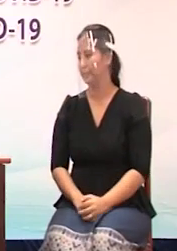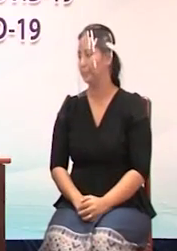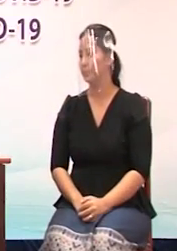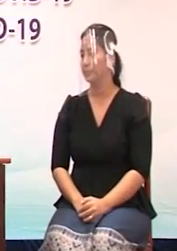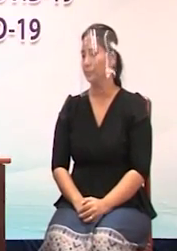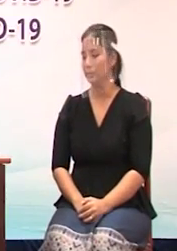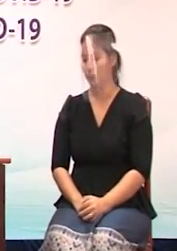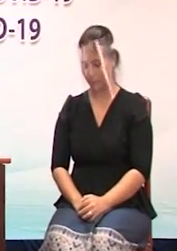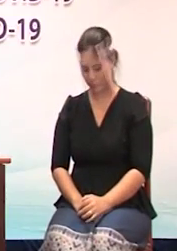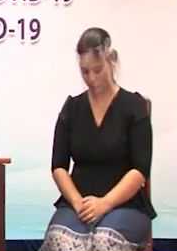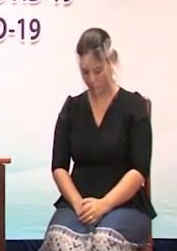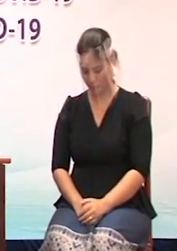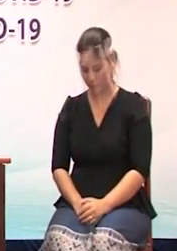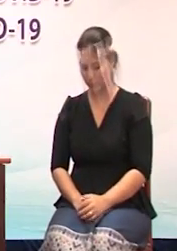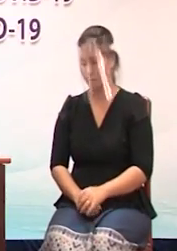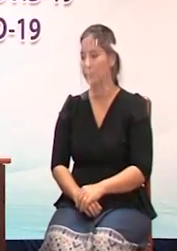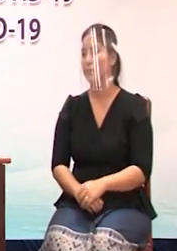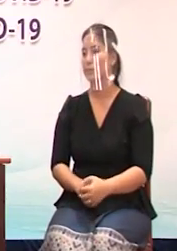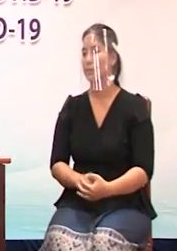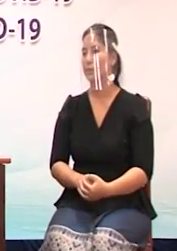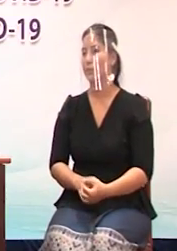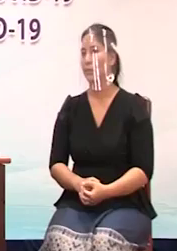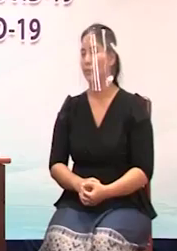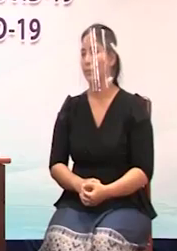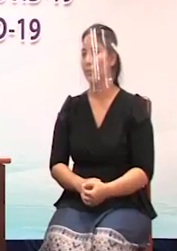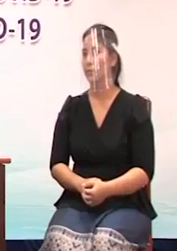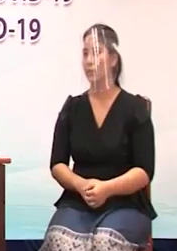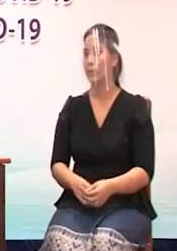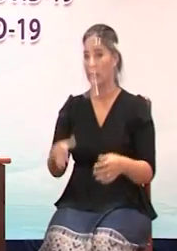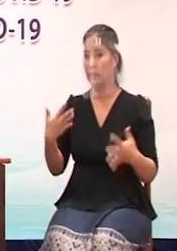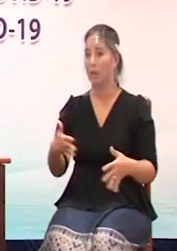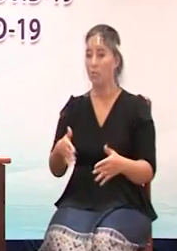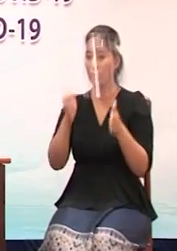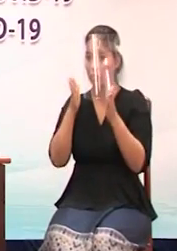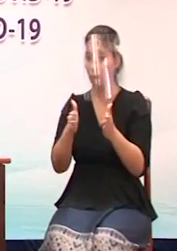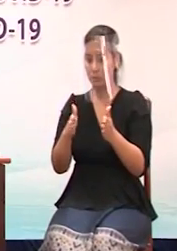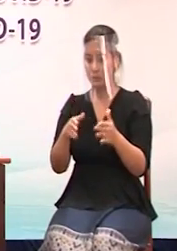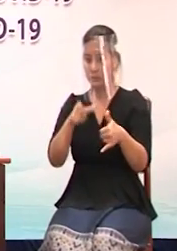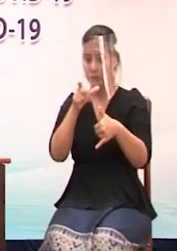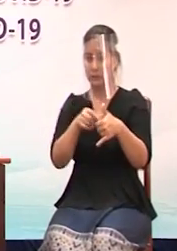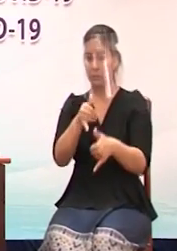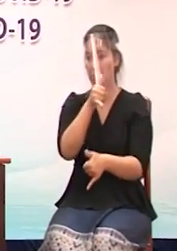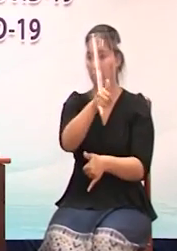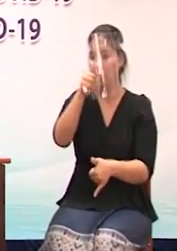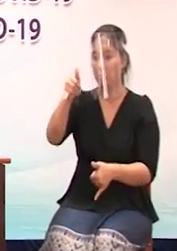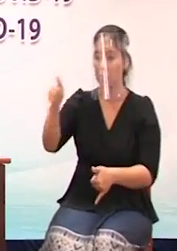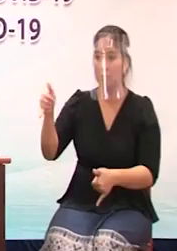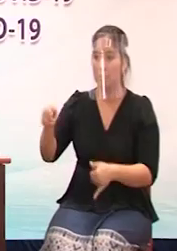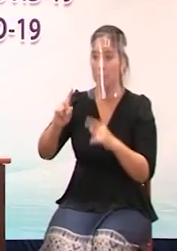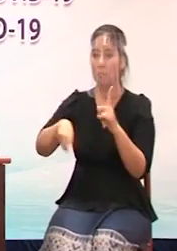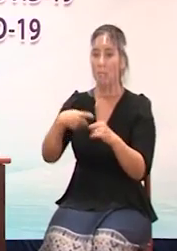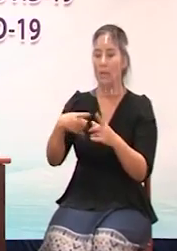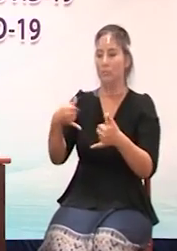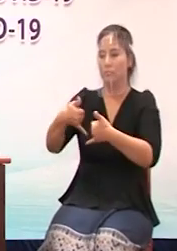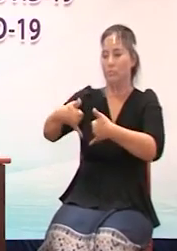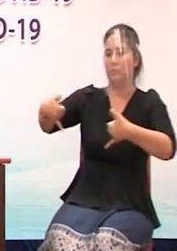แล้วสำหรับผู้ที่ไปเนาะที่ผ่านมาเฮาสิเห็นว่าบ่รักษาระยะห่างปานใดเนาะ